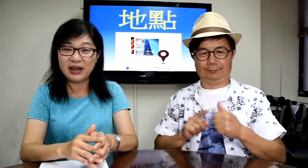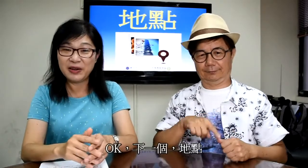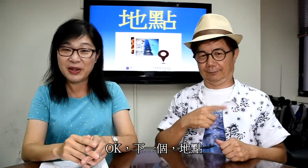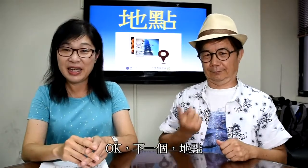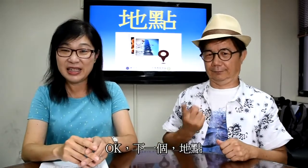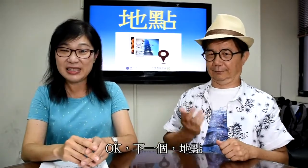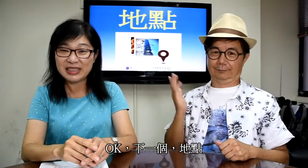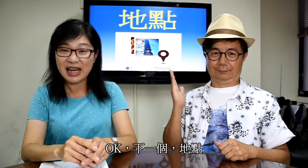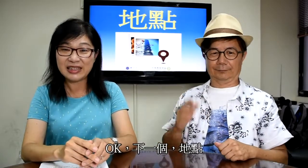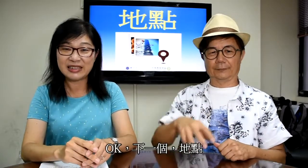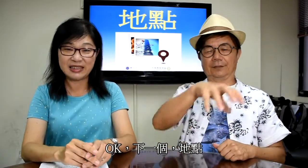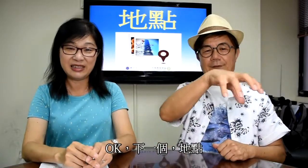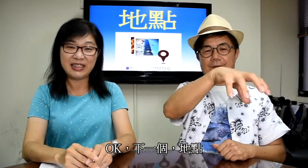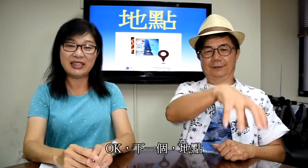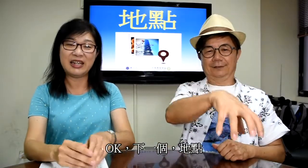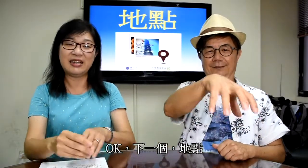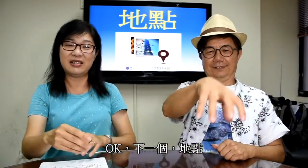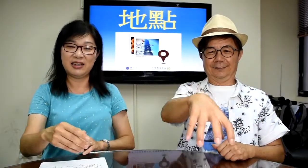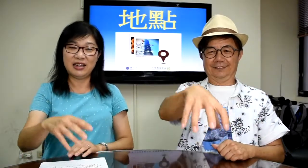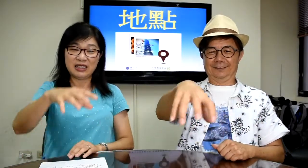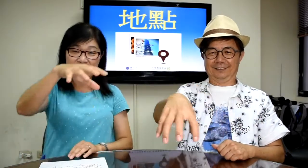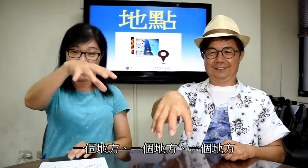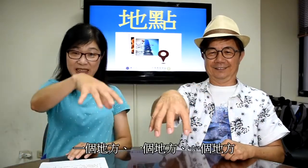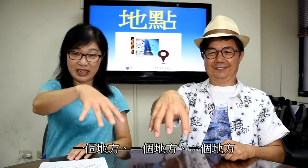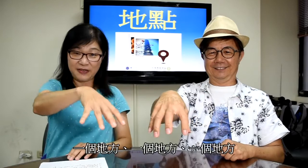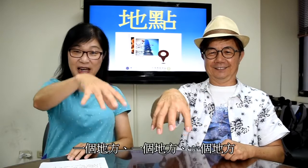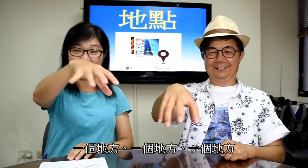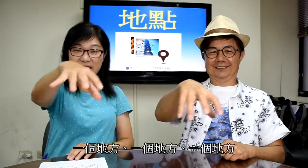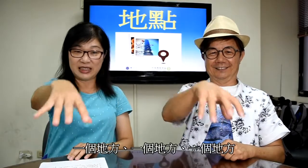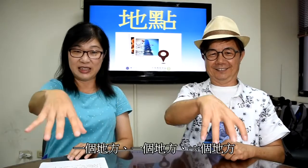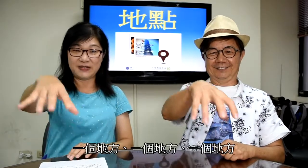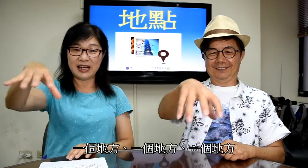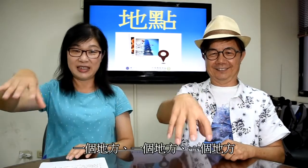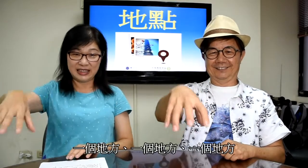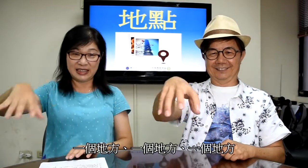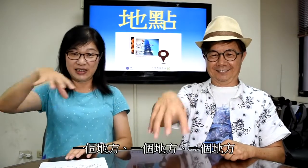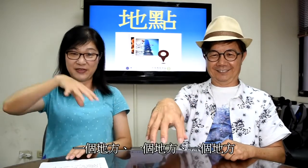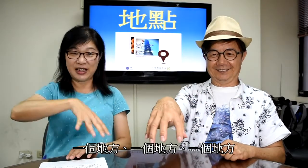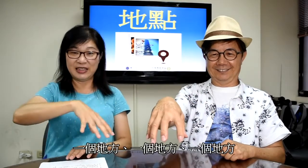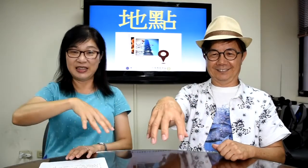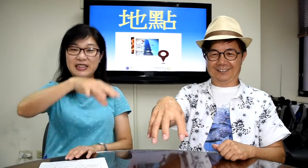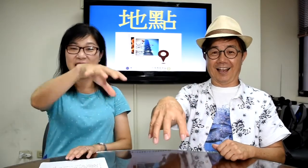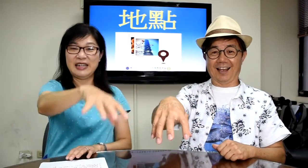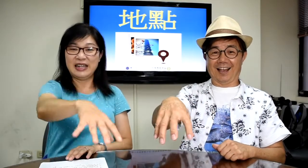OK， 下一个地点，一个地方，一个地方，一个地方，